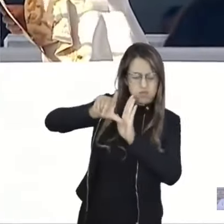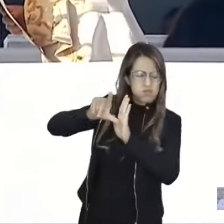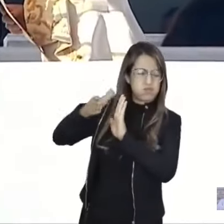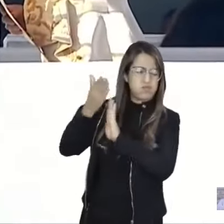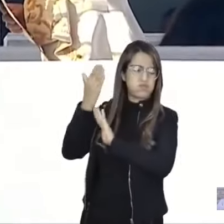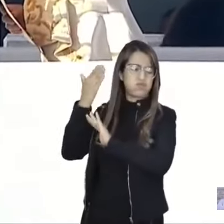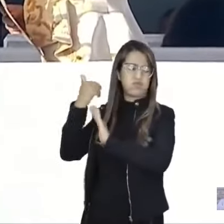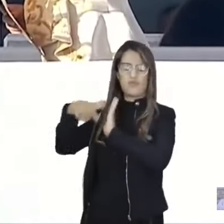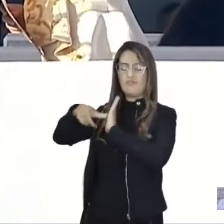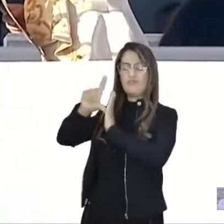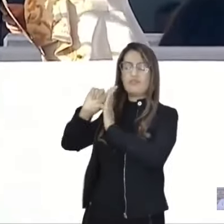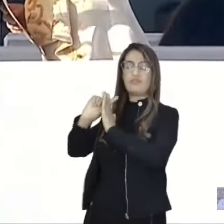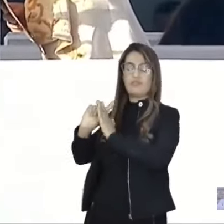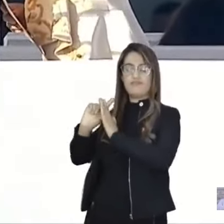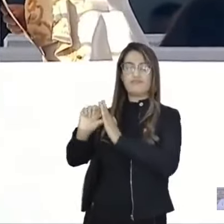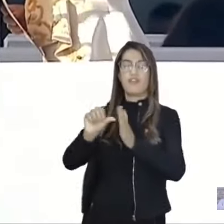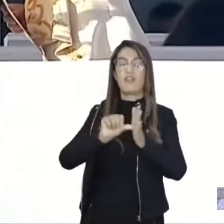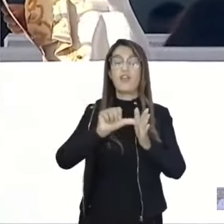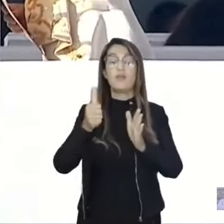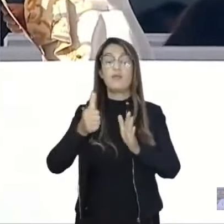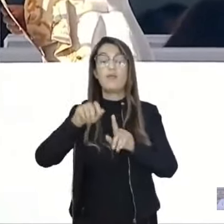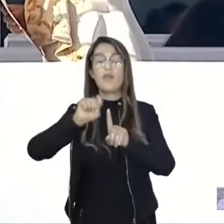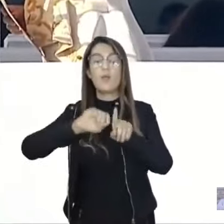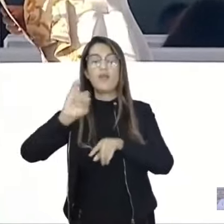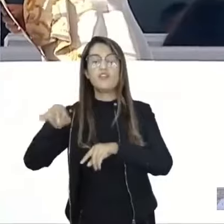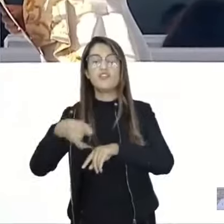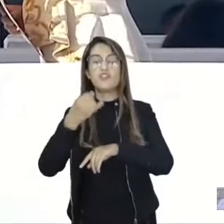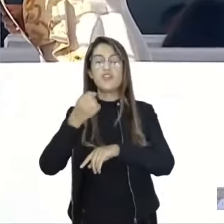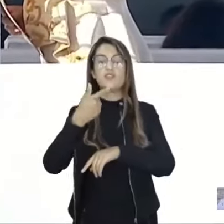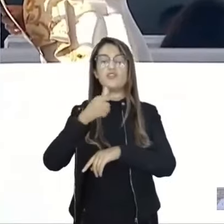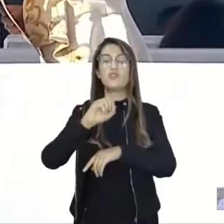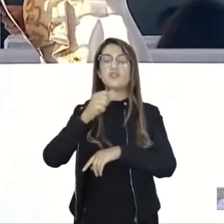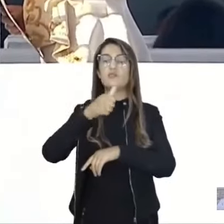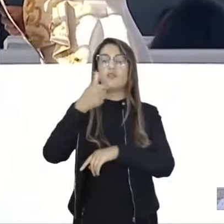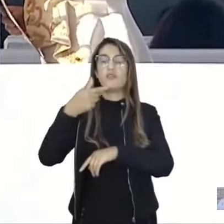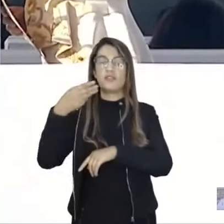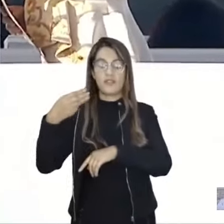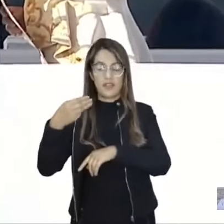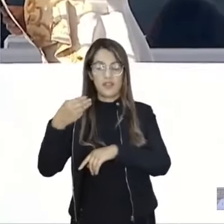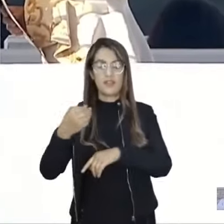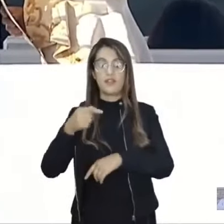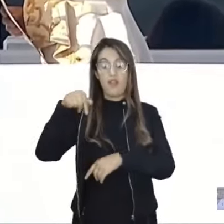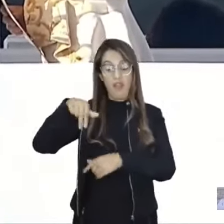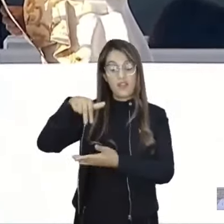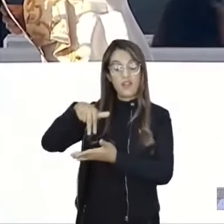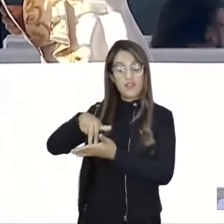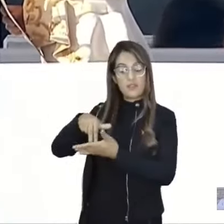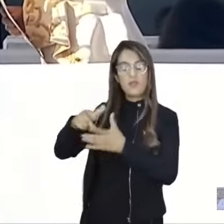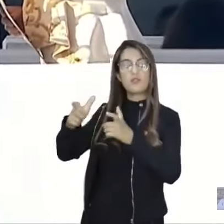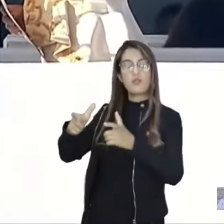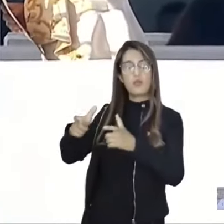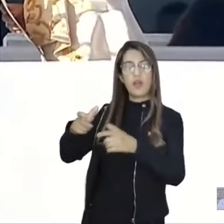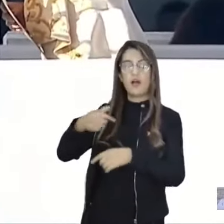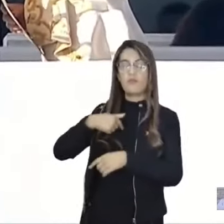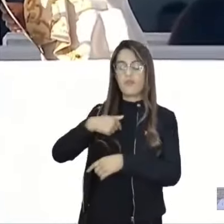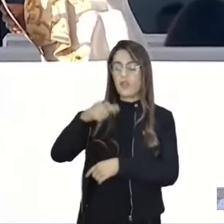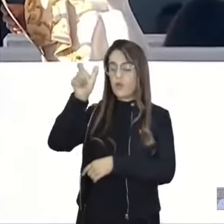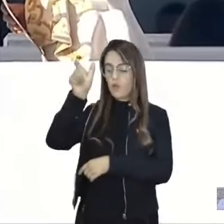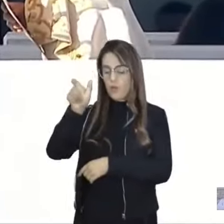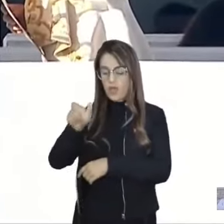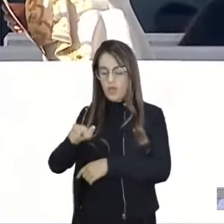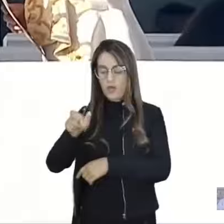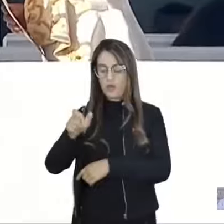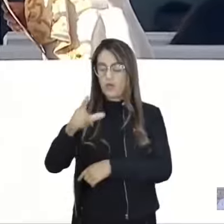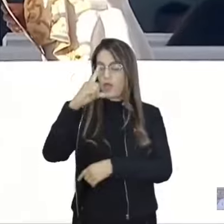Naquele 1º de janeiro de 2003, aqui nesta mesma praça, eu e o meu querido vice José